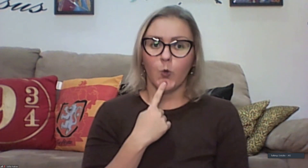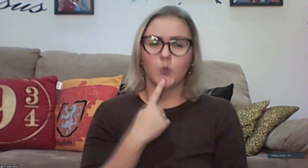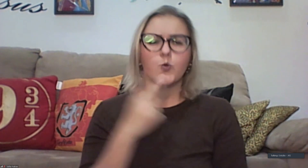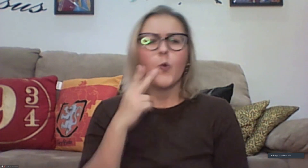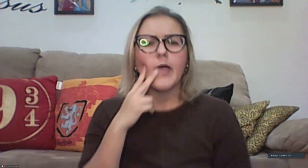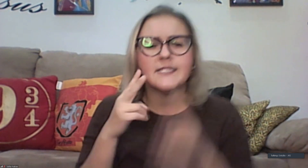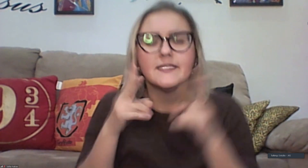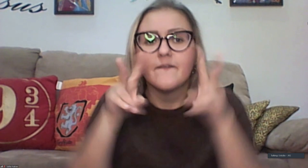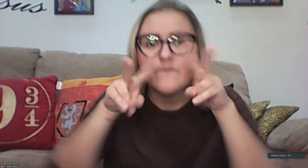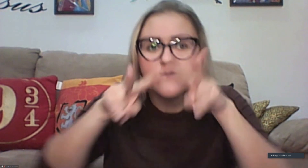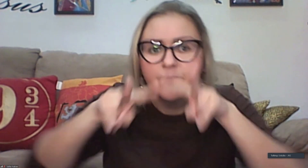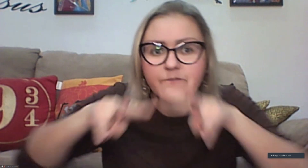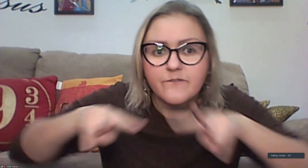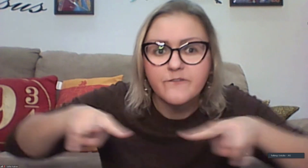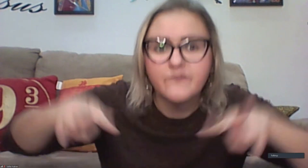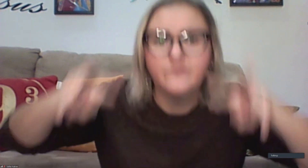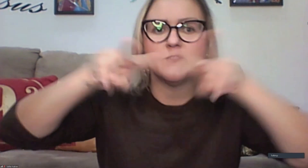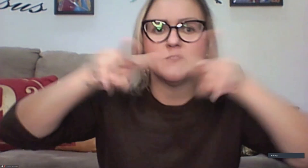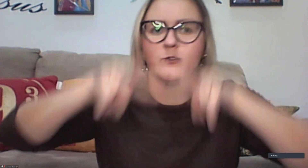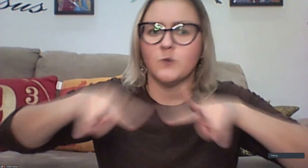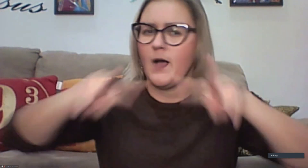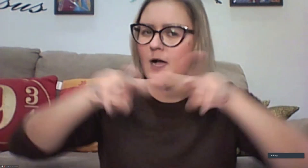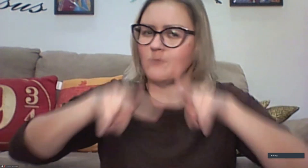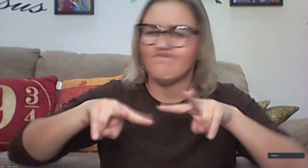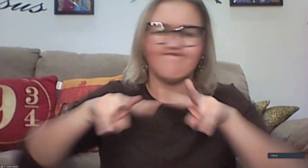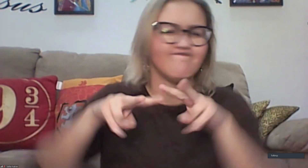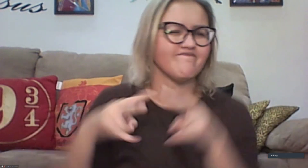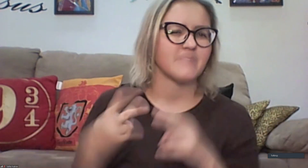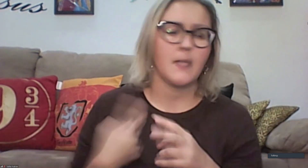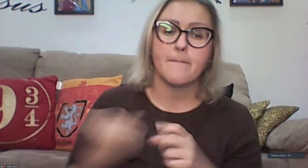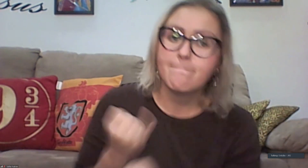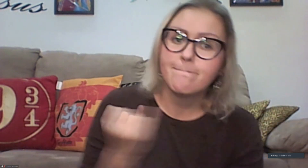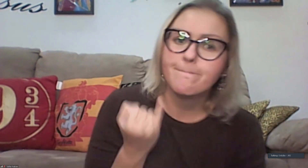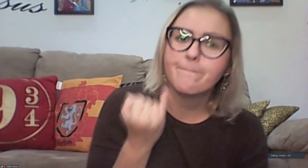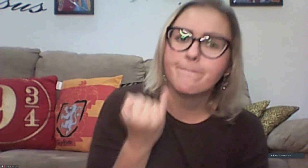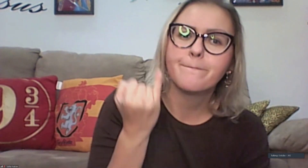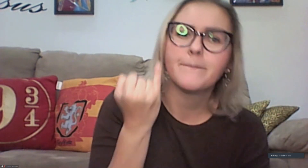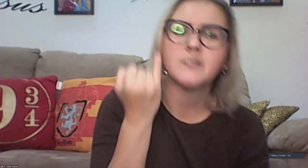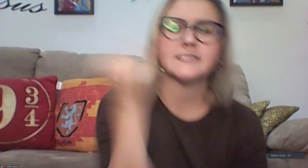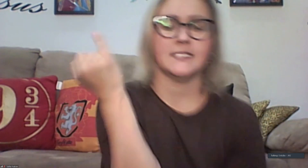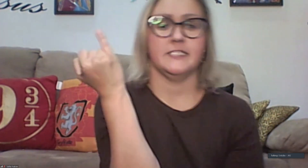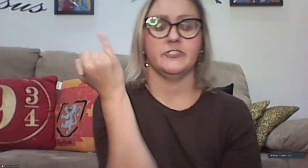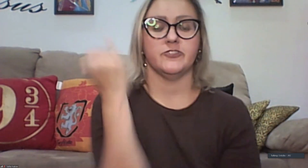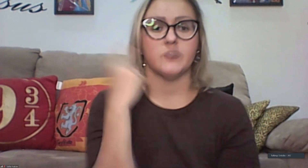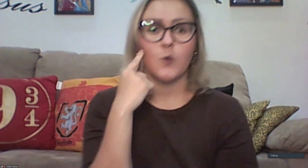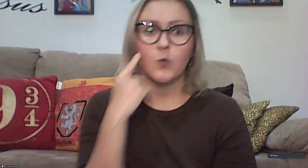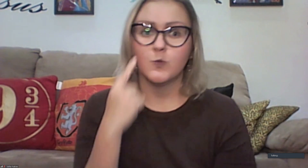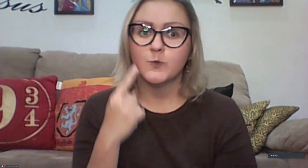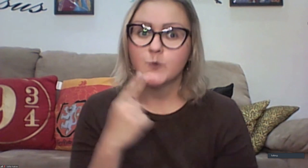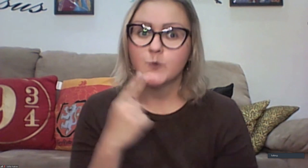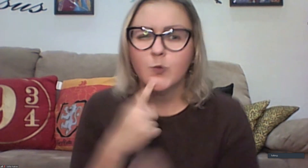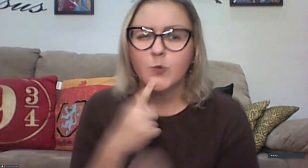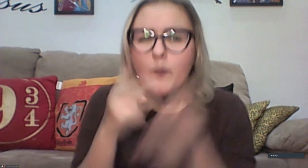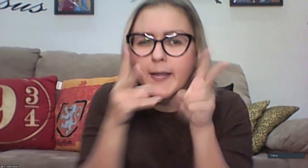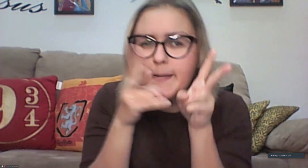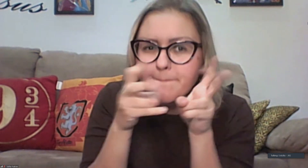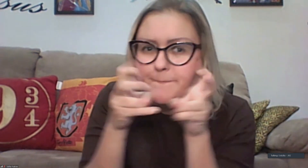no ensino para o surdo. Porque o surdo, claro, ele é visual. É importante que